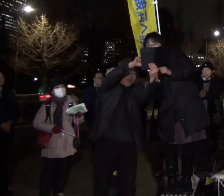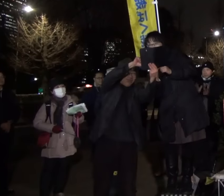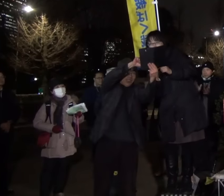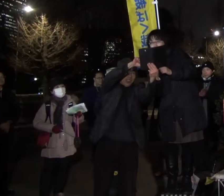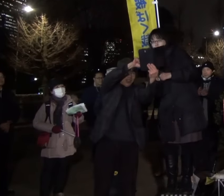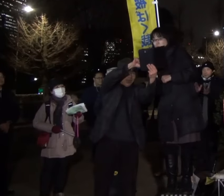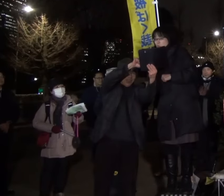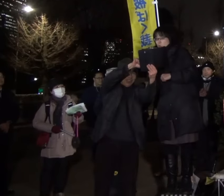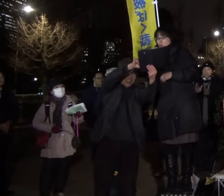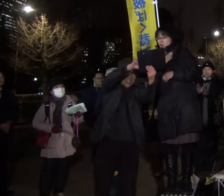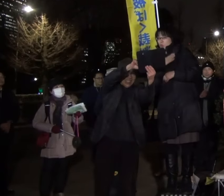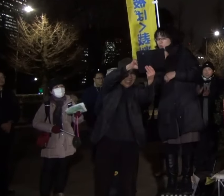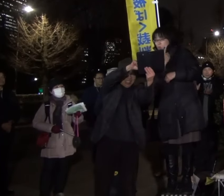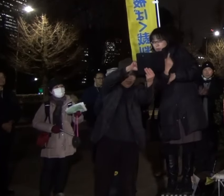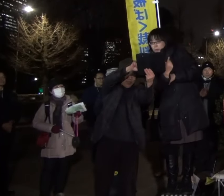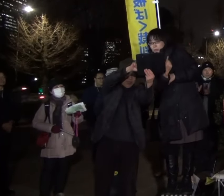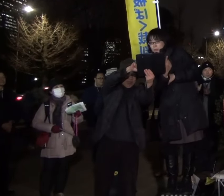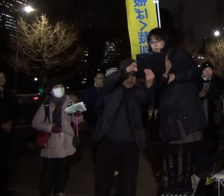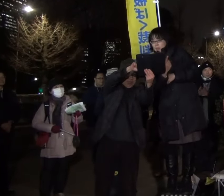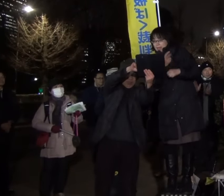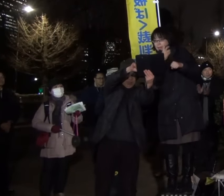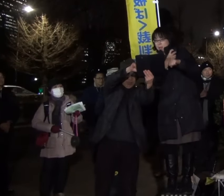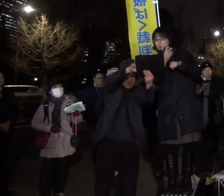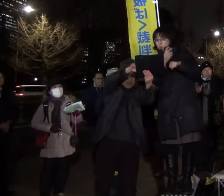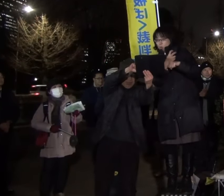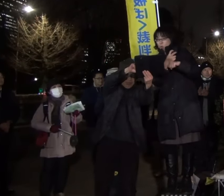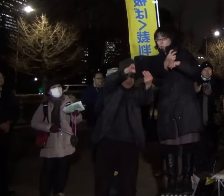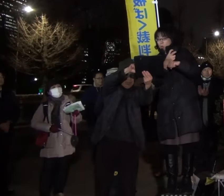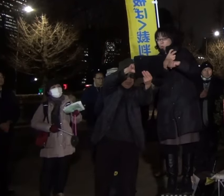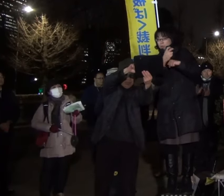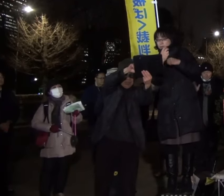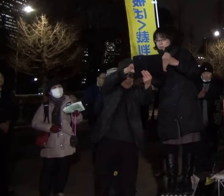自由の憲法